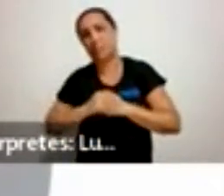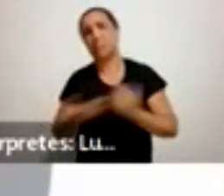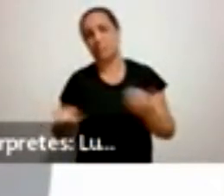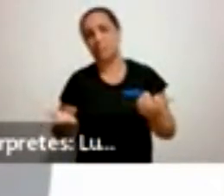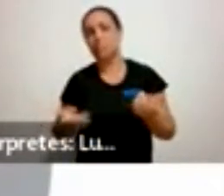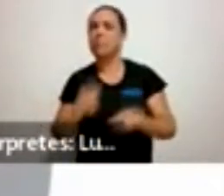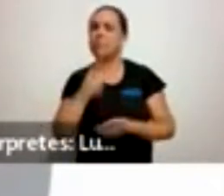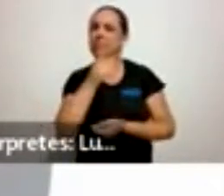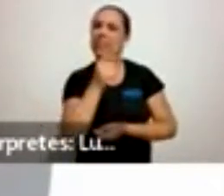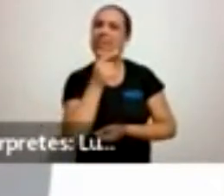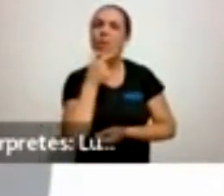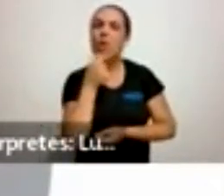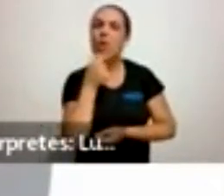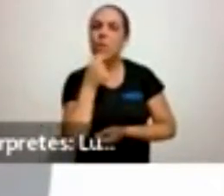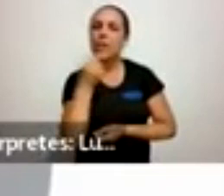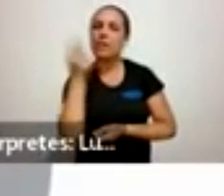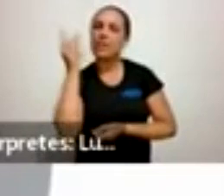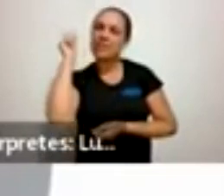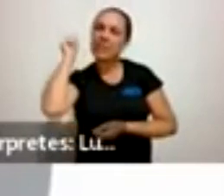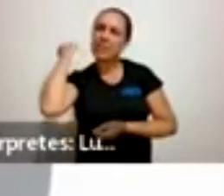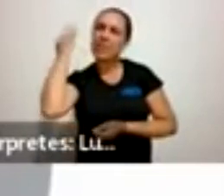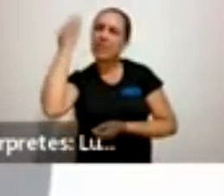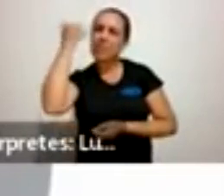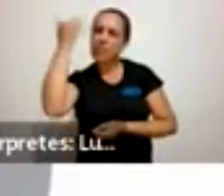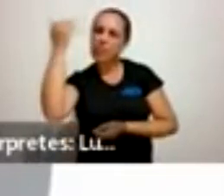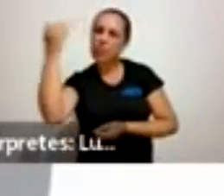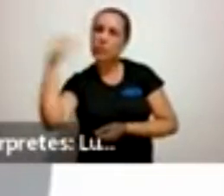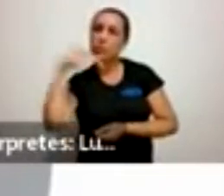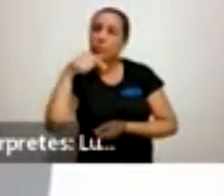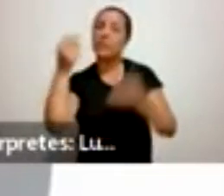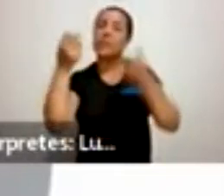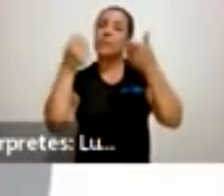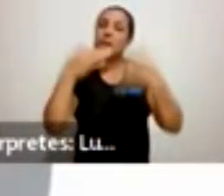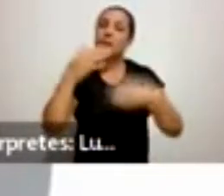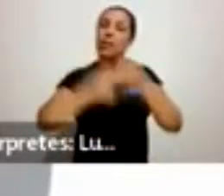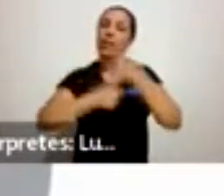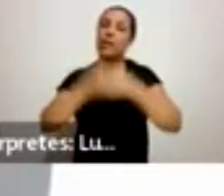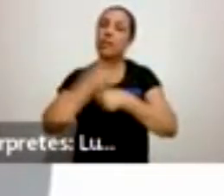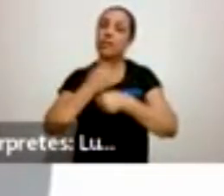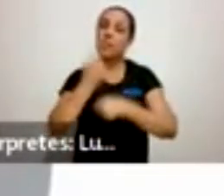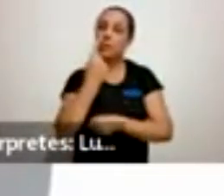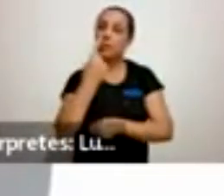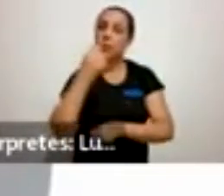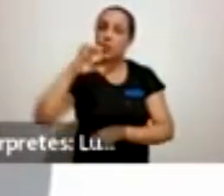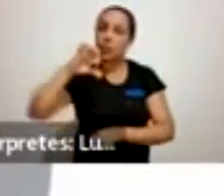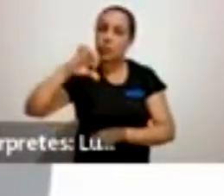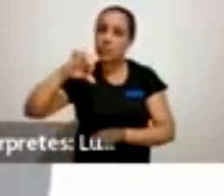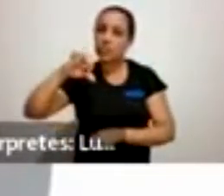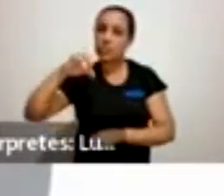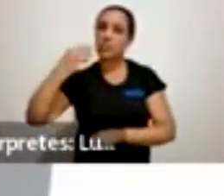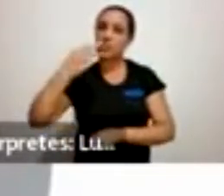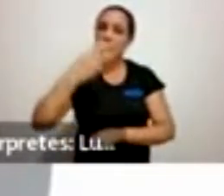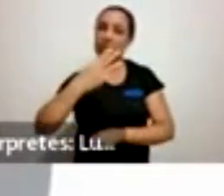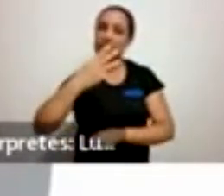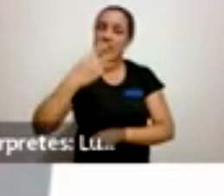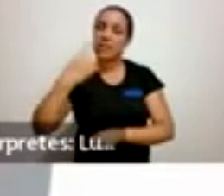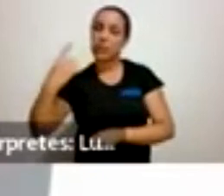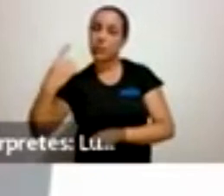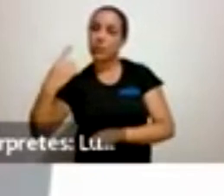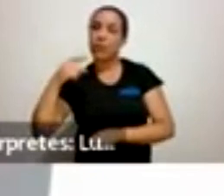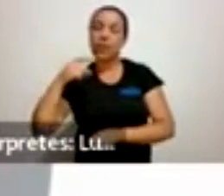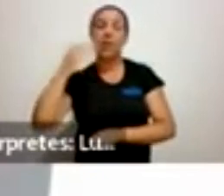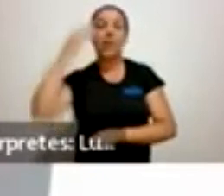dos Tumores, o Dr. Otton ele provou em 1931 e ele ganhou o Nobel de Medicina porque